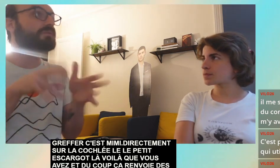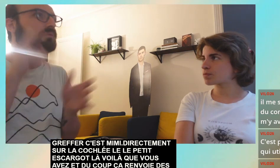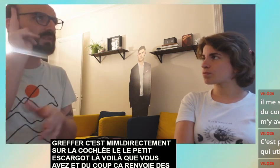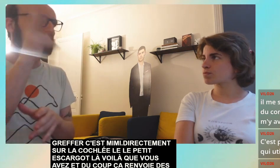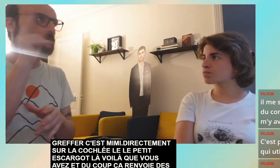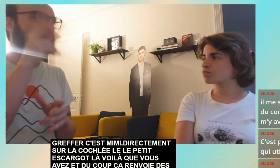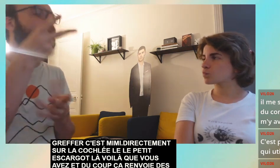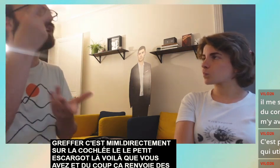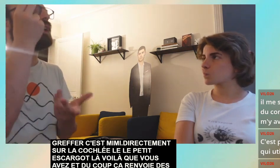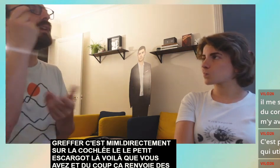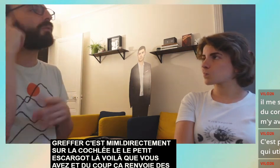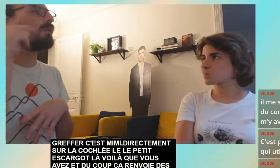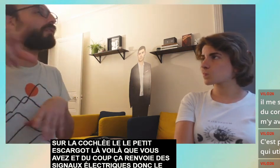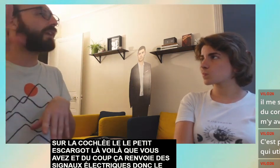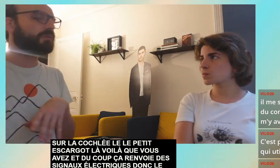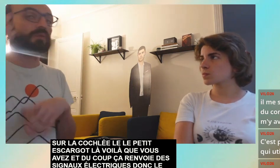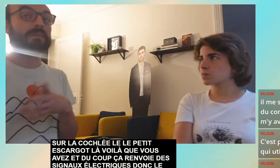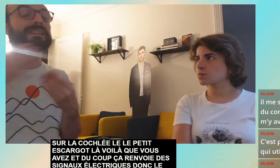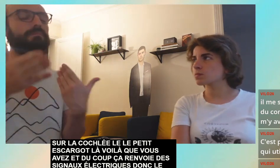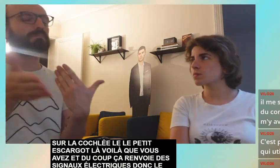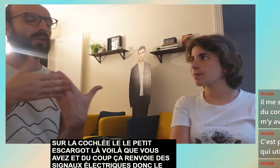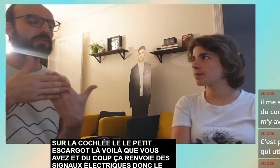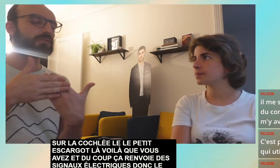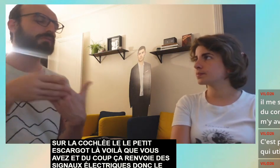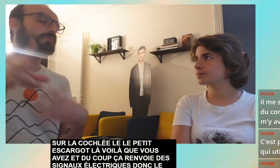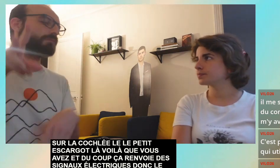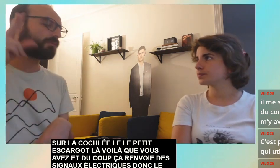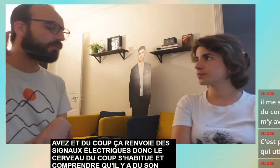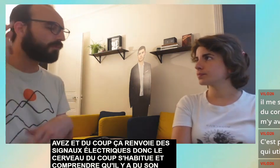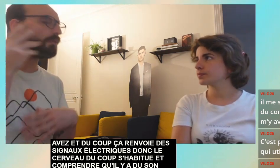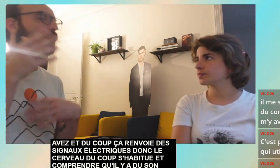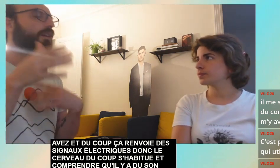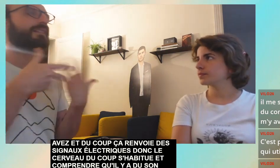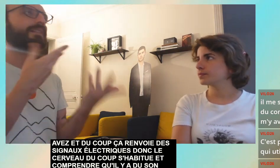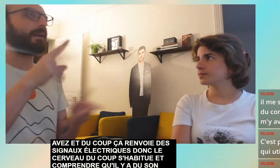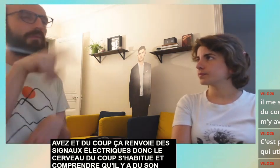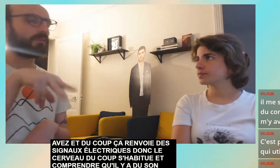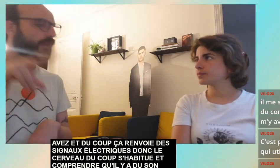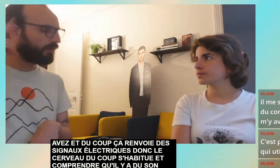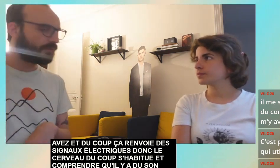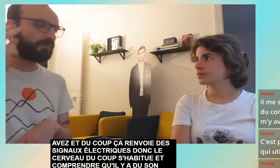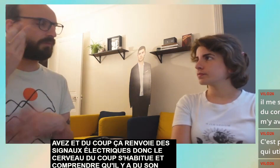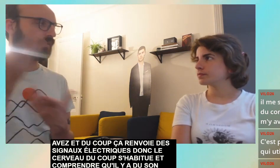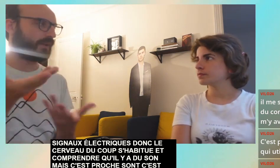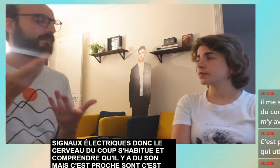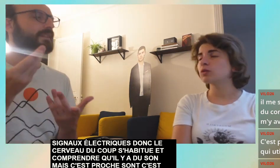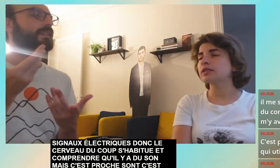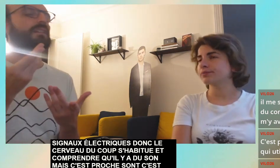coup, s'habitue et comprend qu'il y a du son. Mais c'est proche du son, c'est pas le vrai son, voilà. Oui.